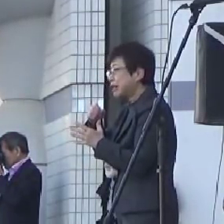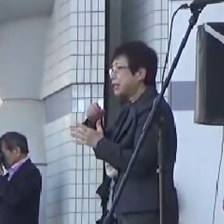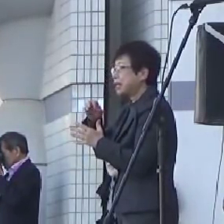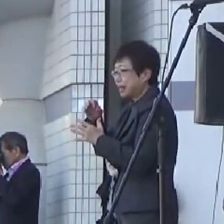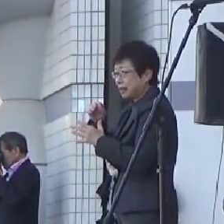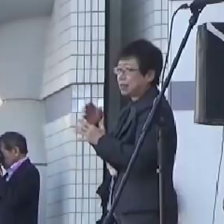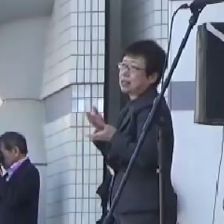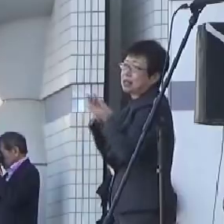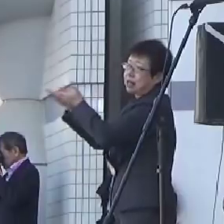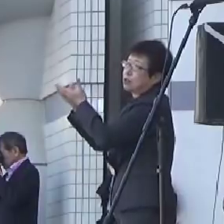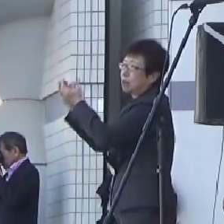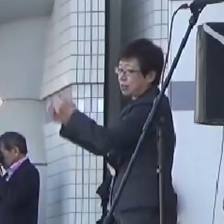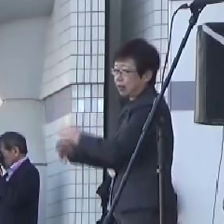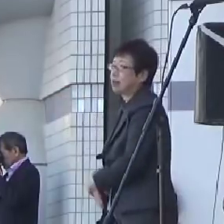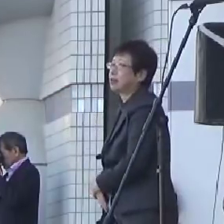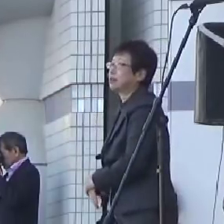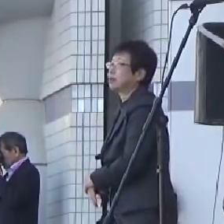ました。